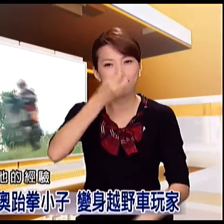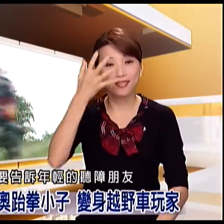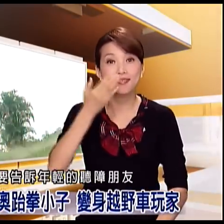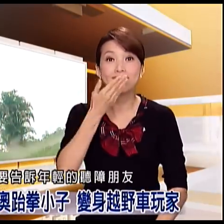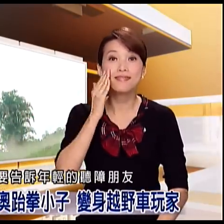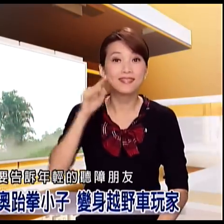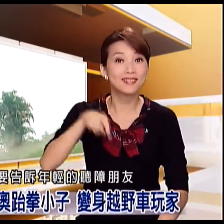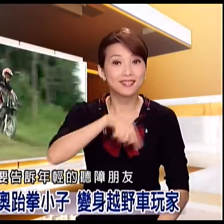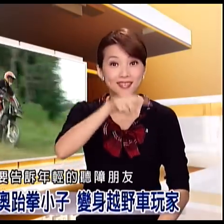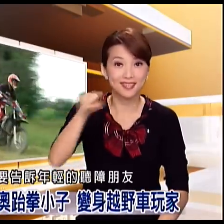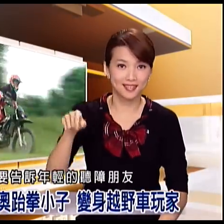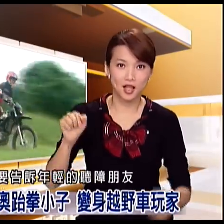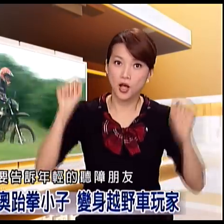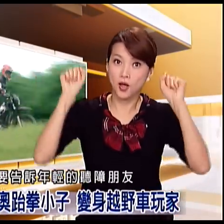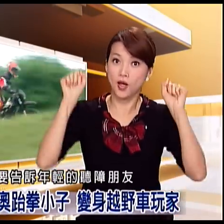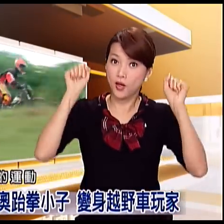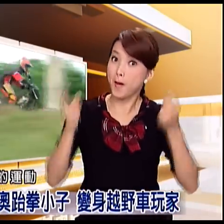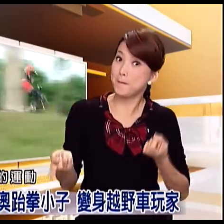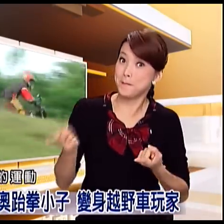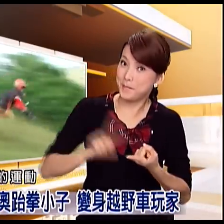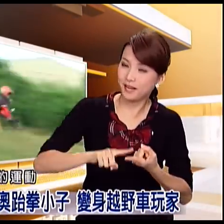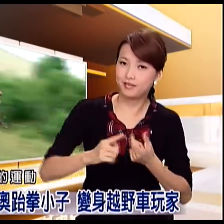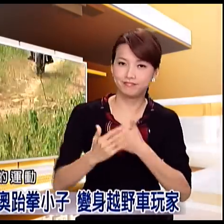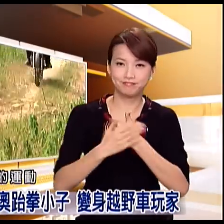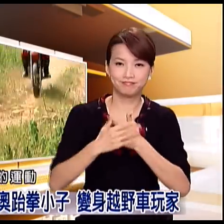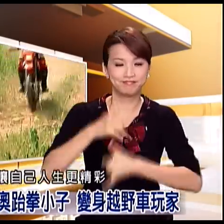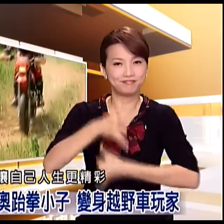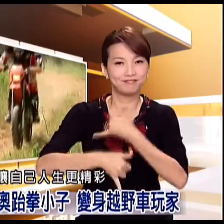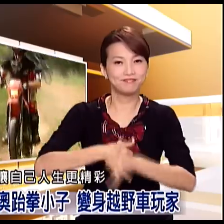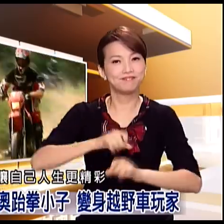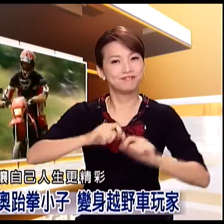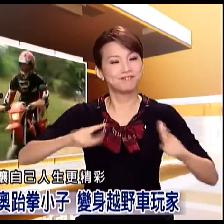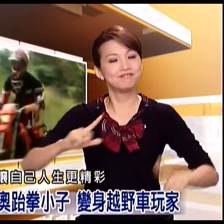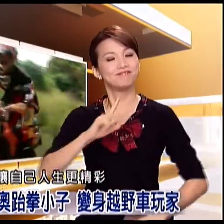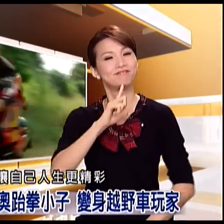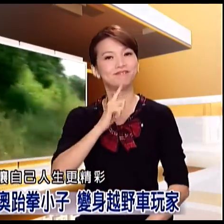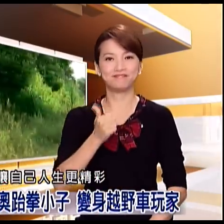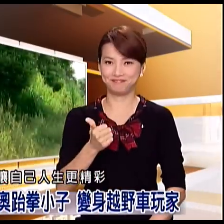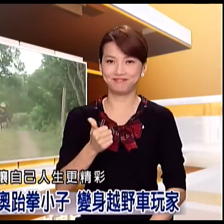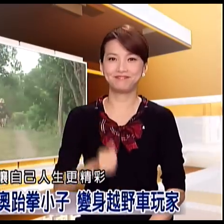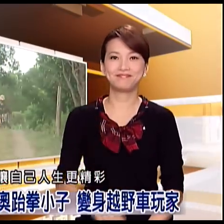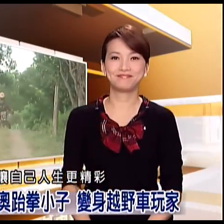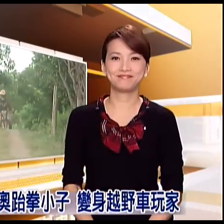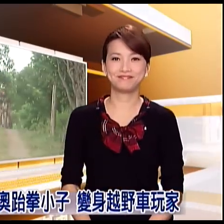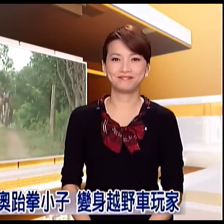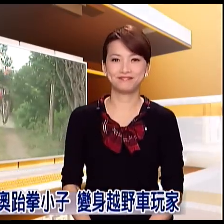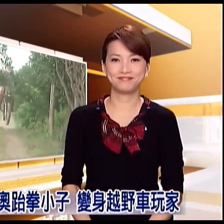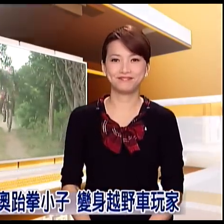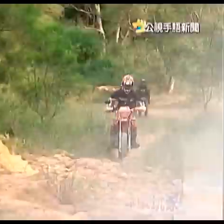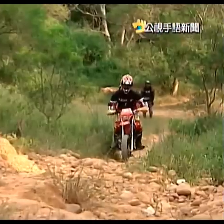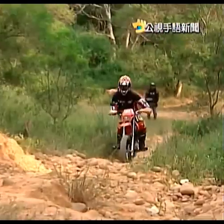想要告诉年轻的听障朋友，正确的运动可以让自己的人生更精彩。